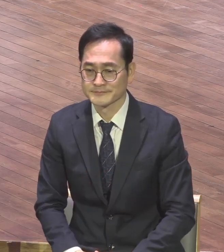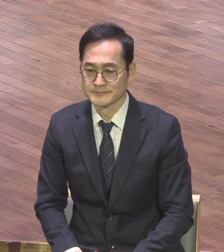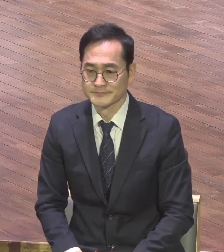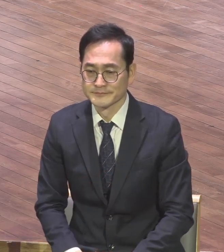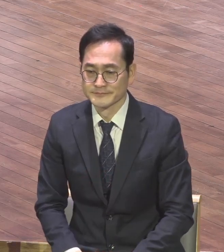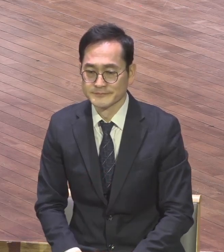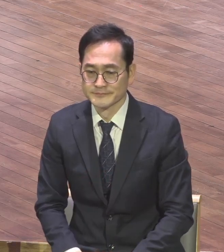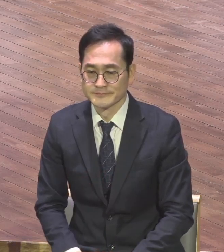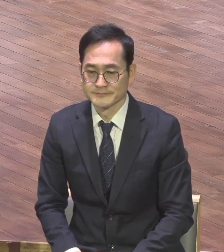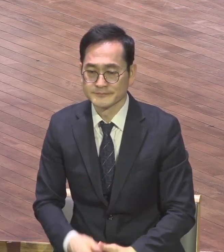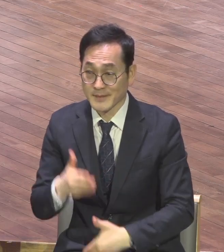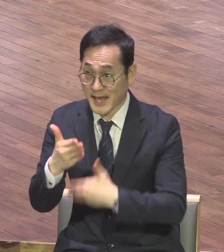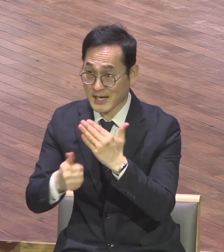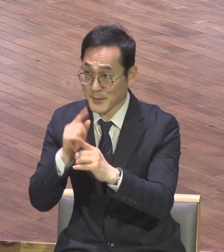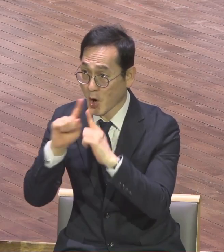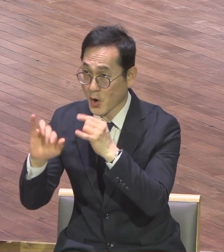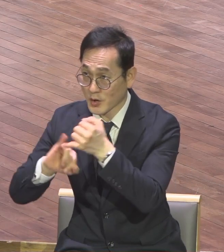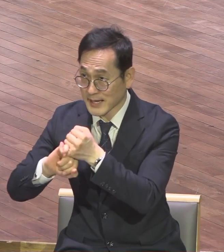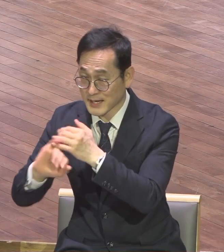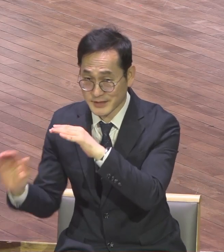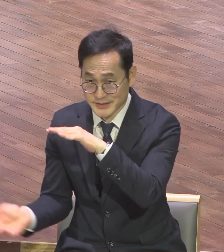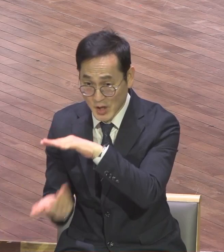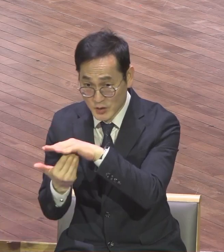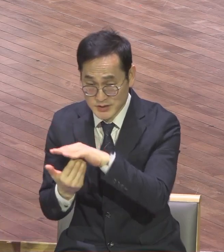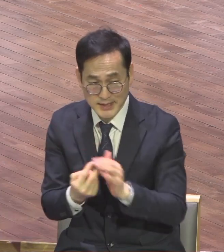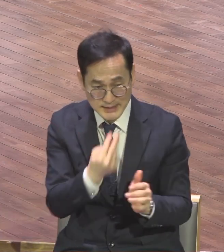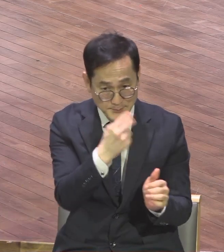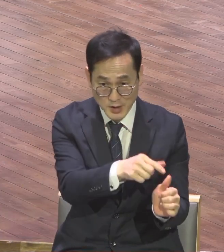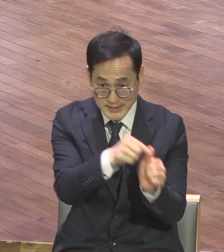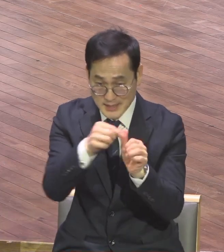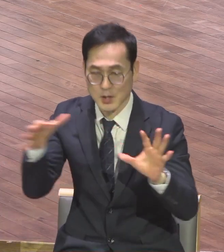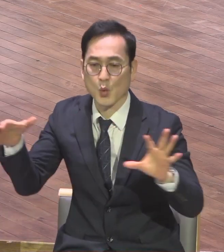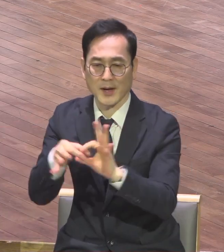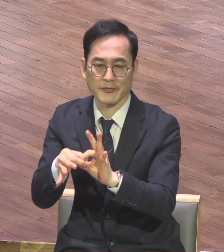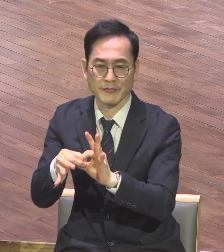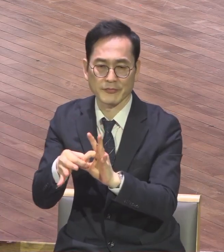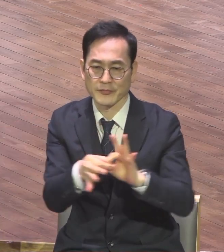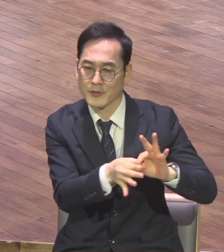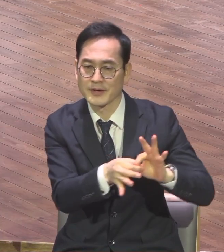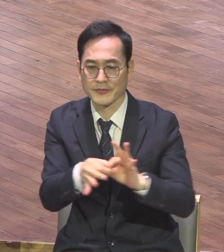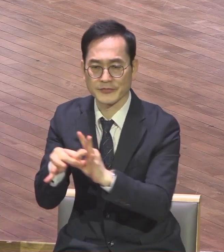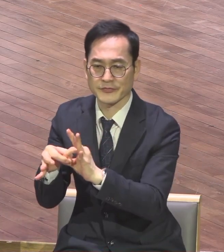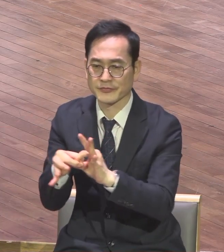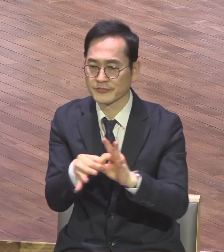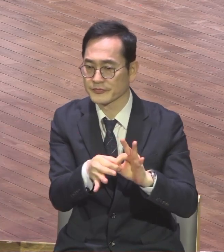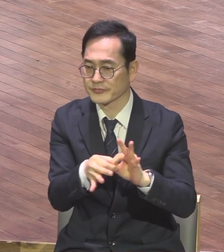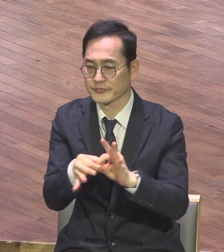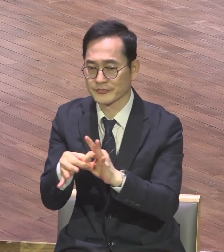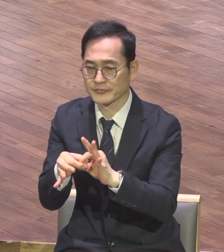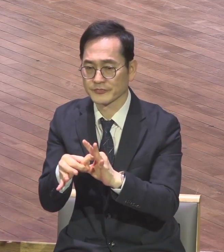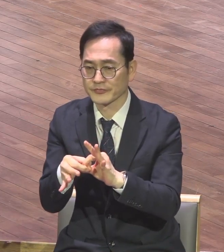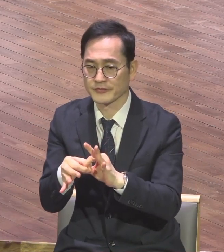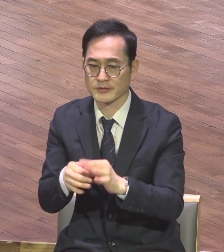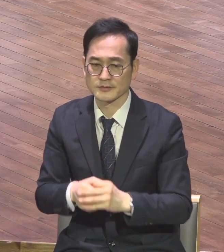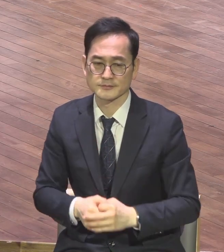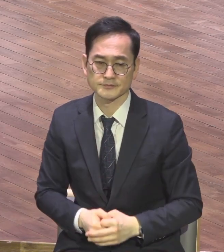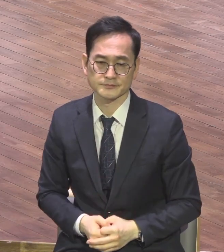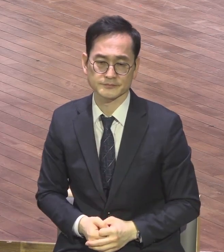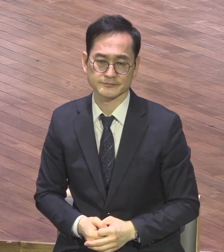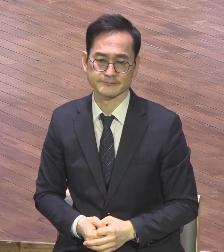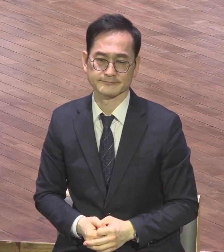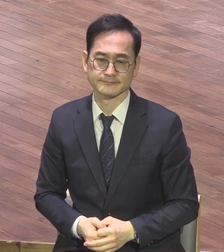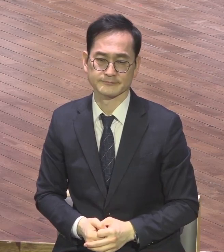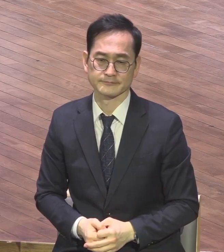하나님의 언약 성취는 생명 살리는 것과 직결됐다는 사실을 분명히 붙잡고 여러분들 모두 다